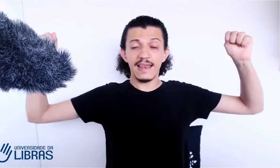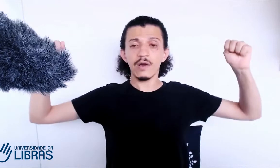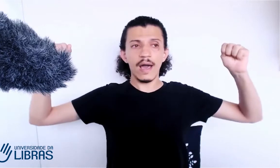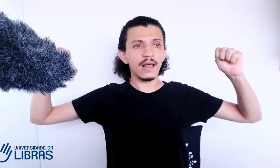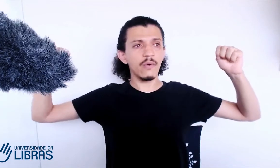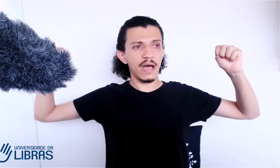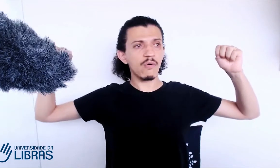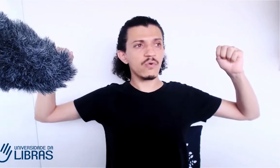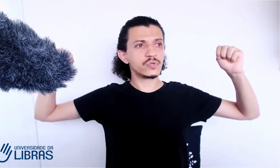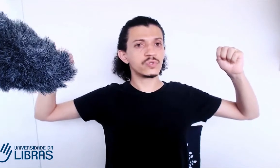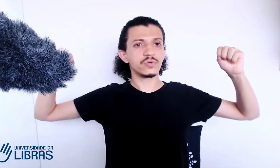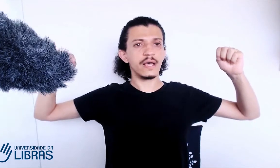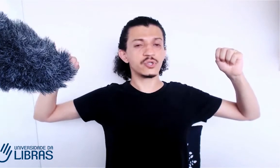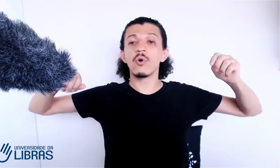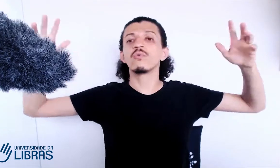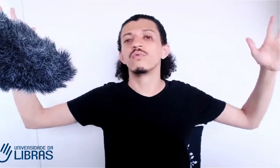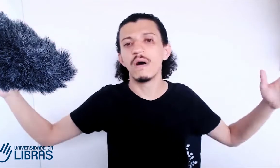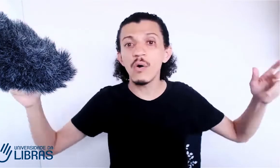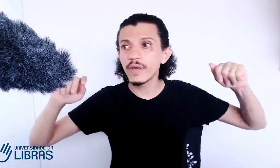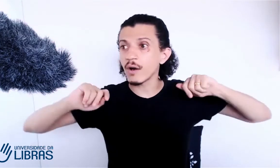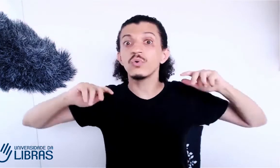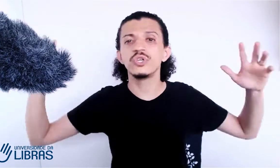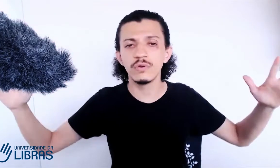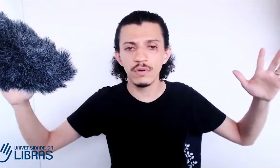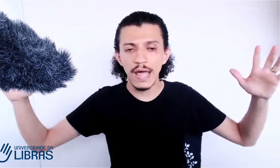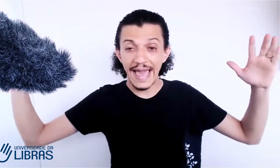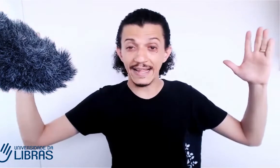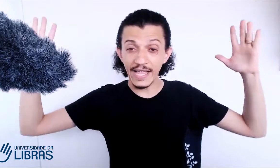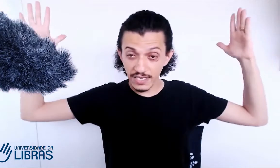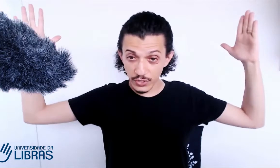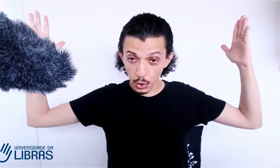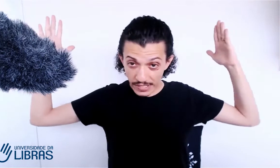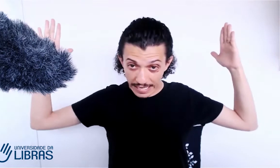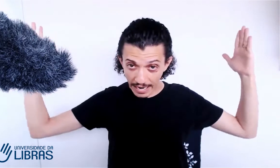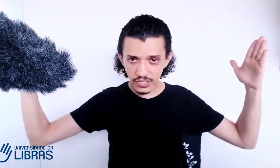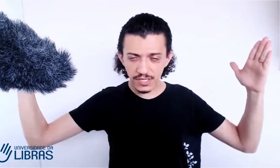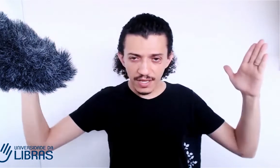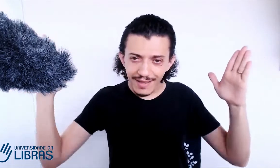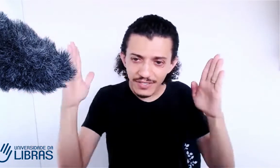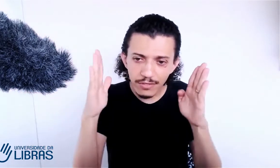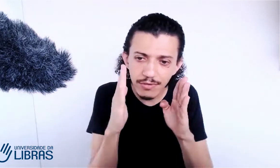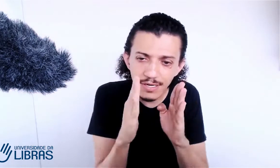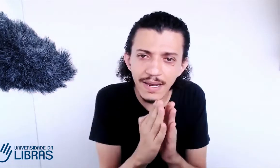língua, ela não é algo solto, algo que é contínuo. Ela tem estruturas grandes e estruturas